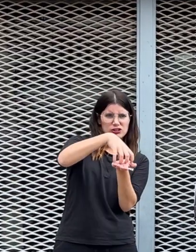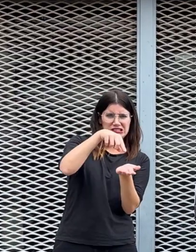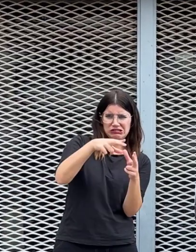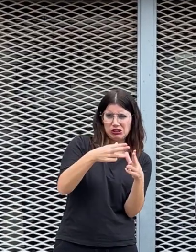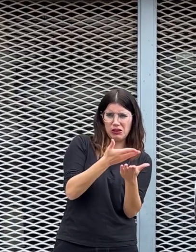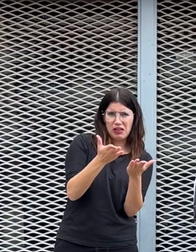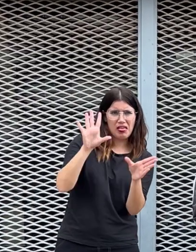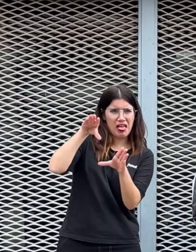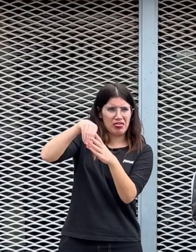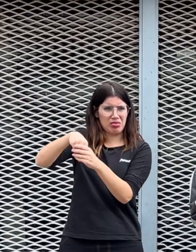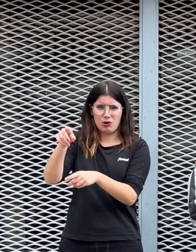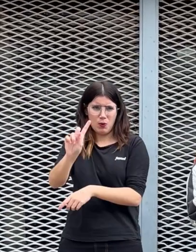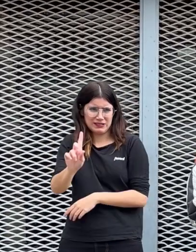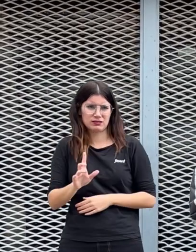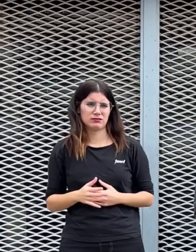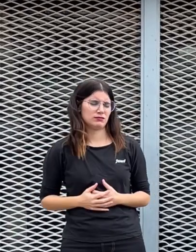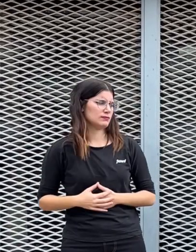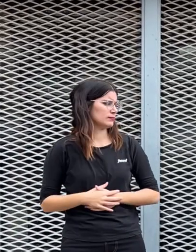sociedad?